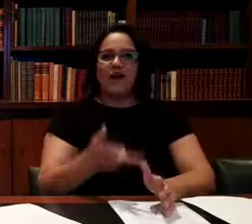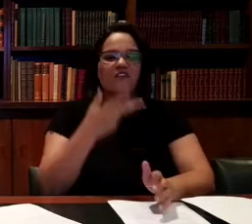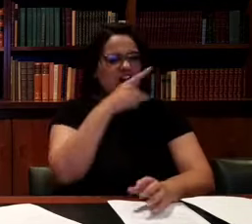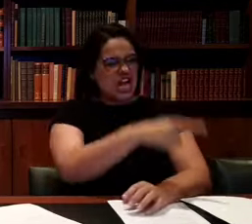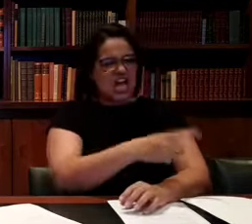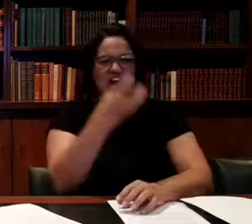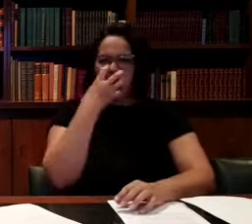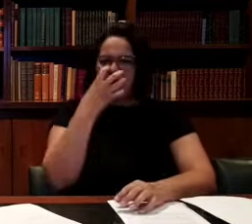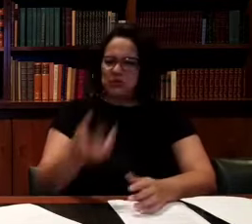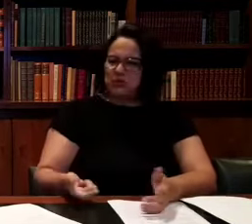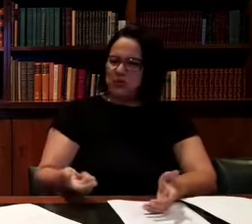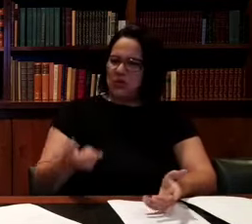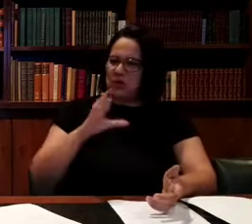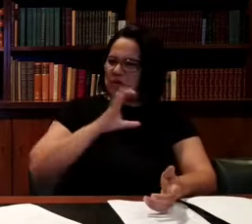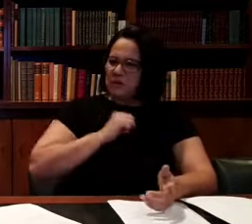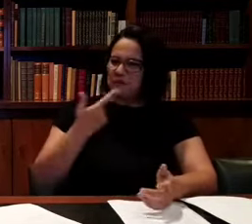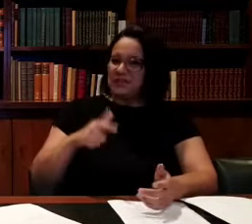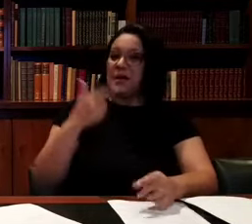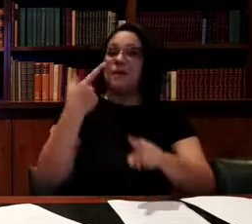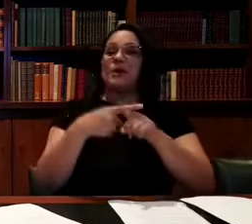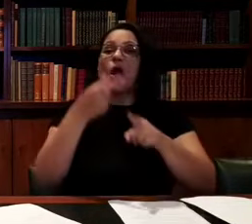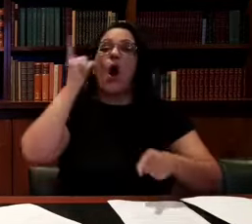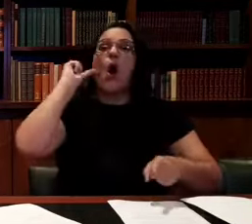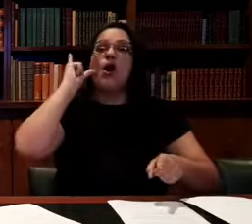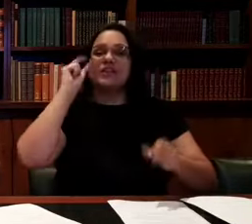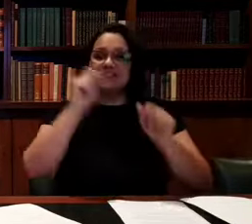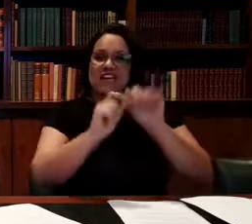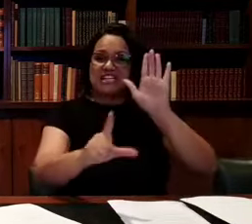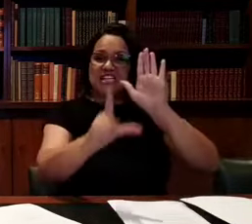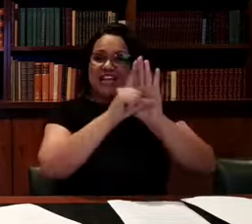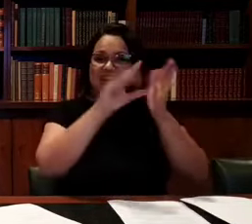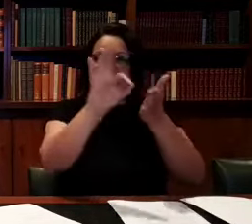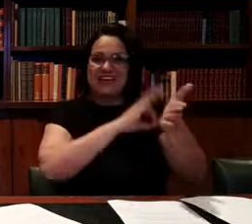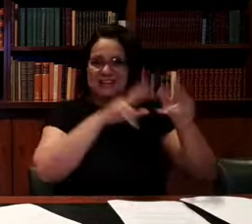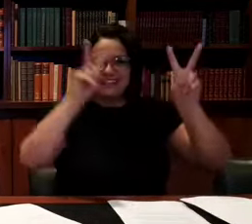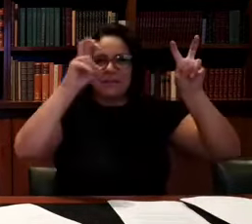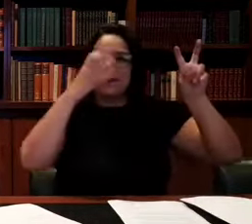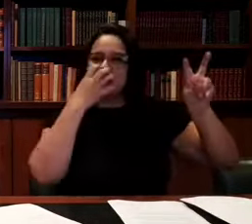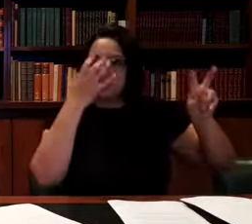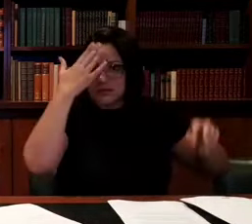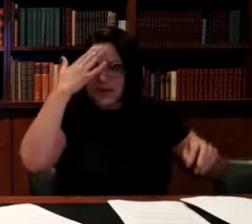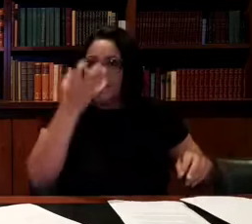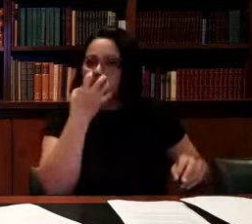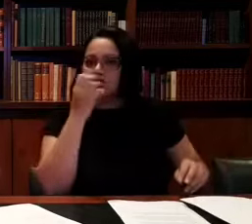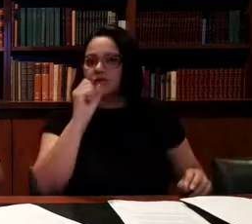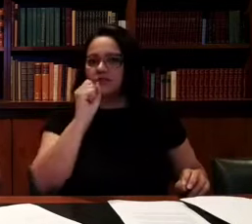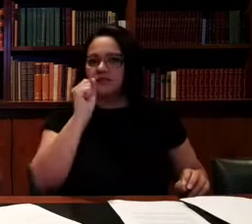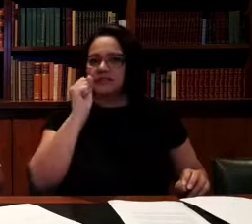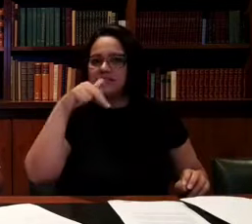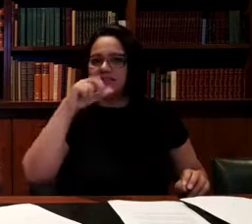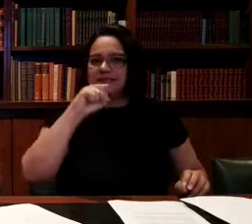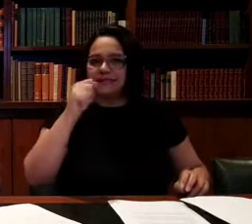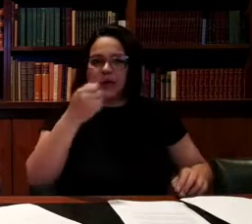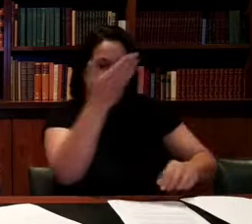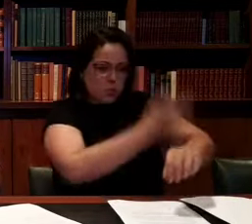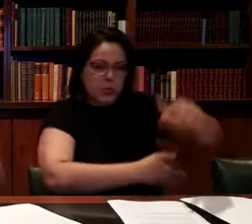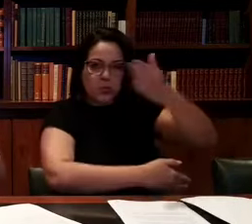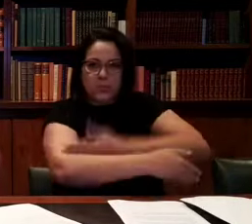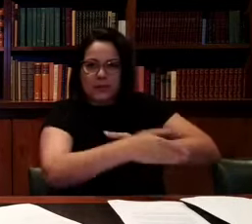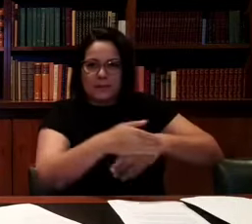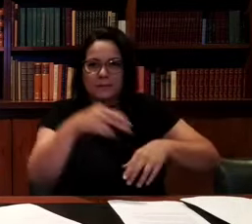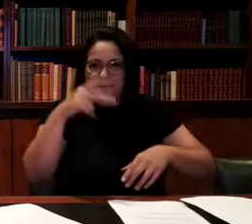e E ontem nós usamos a lei do cão a lei sanção daquele cachorro até as pernas motivada não canalhas multiuso até do